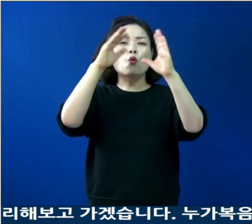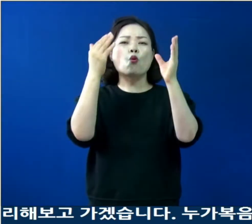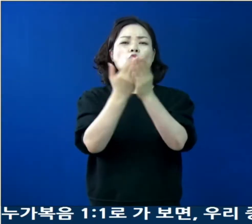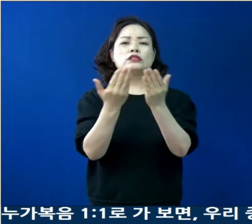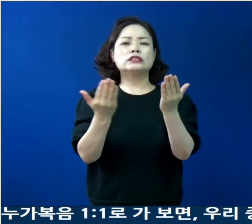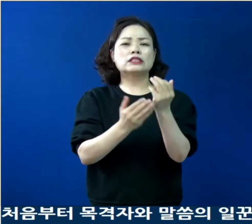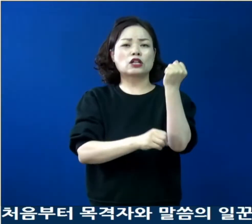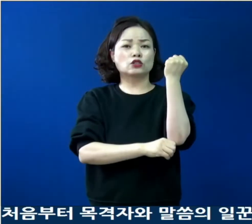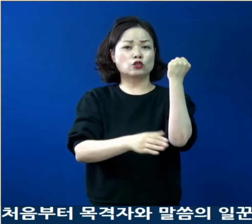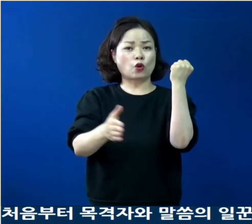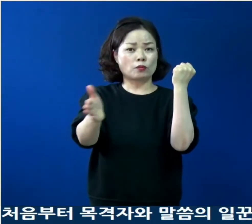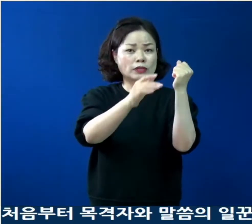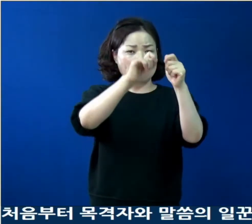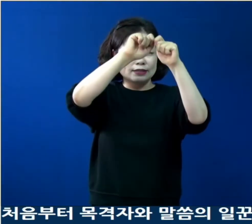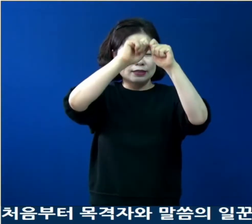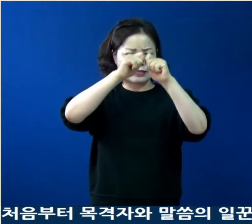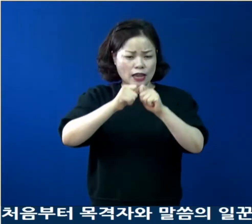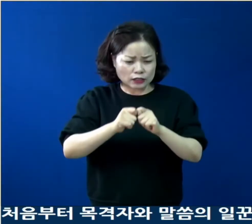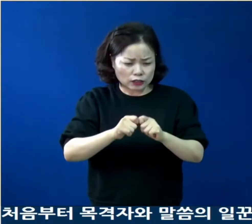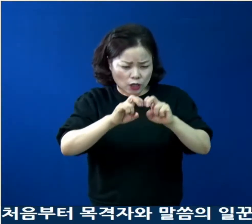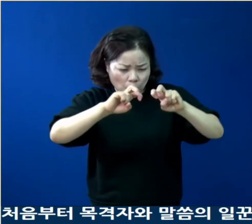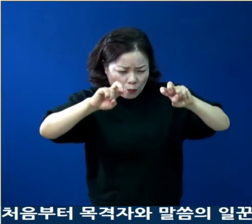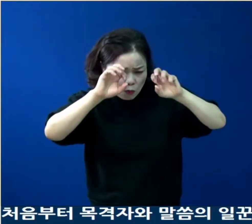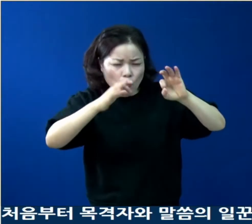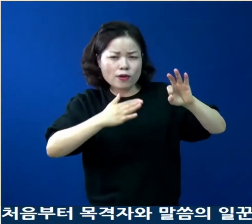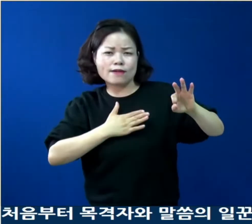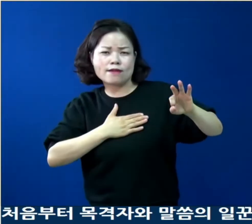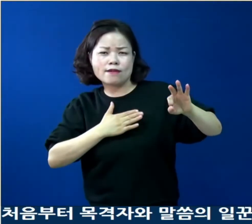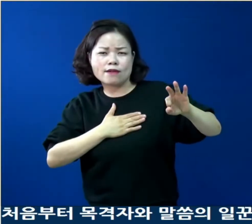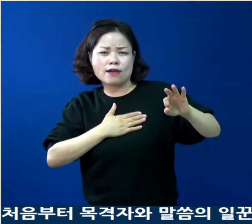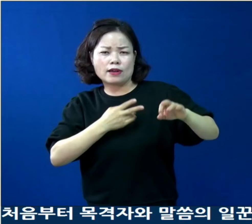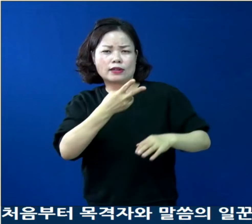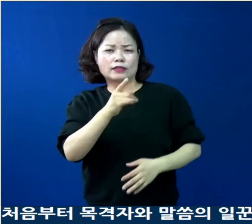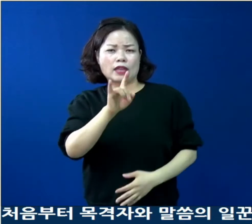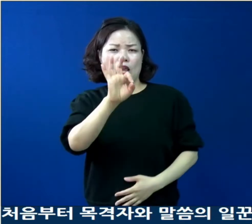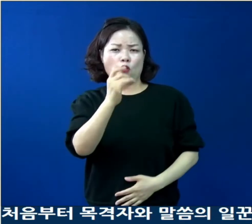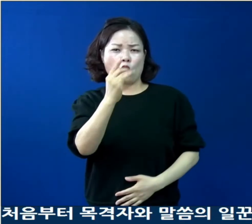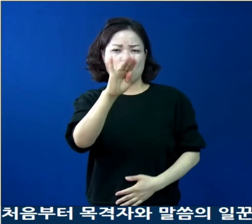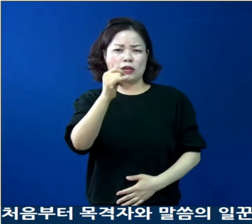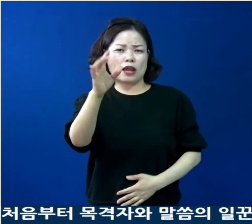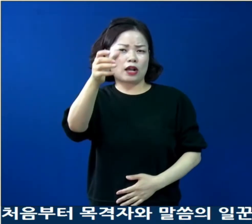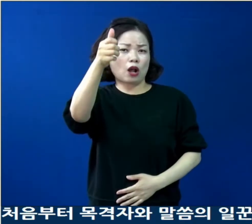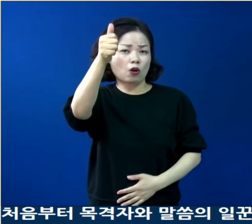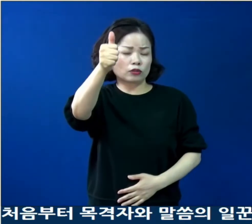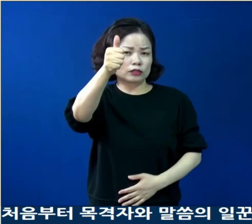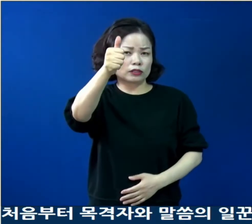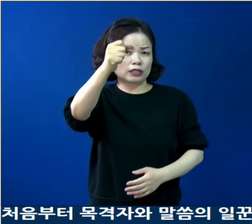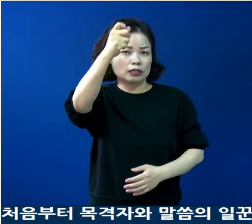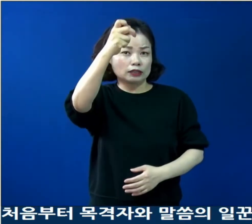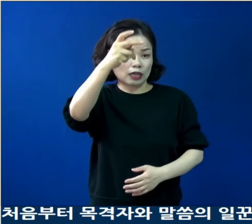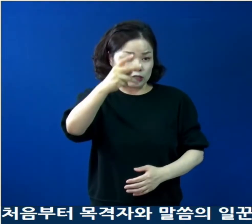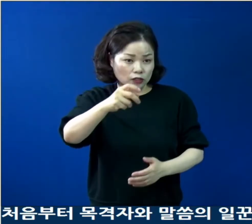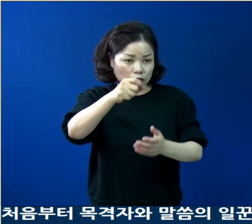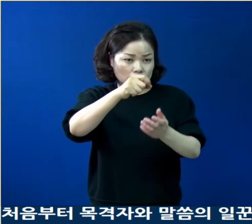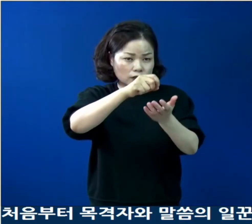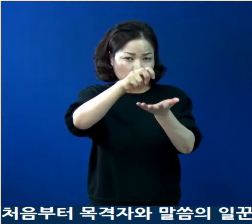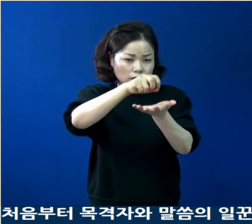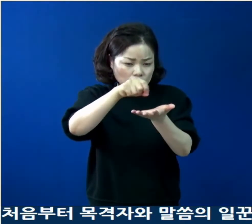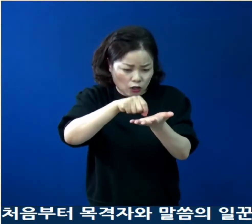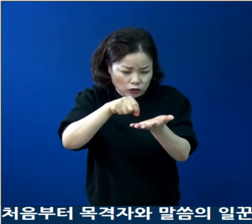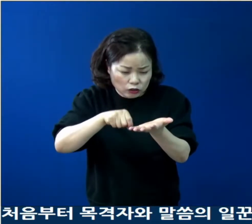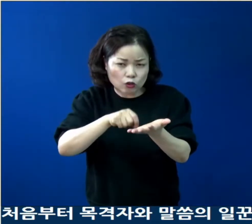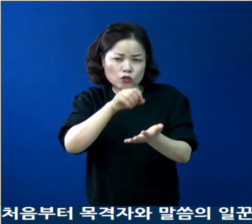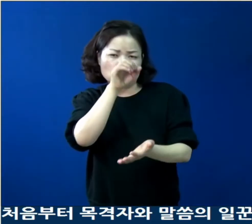일을 근원부터 자세히 미루어 살핀 나도 데오빌로 각하에게 차례대로 써보내는 것이 좋은